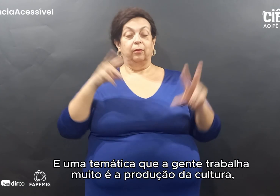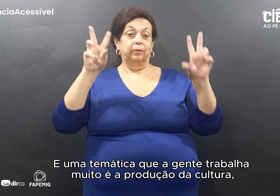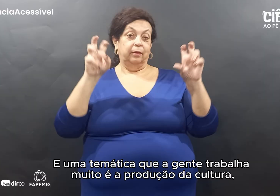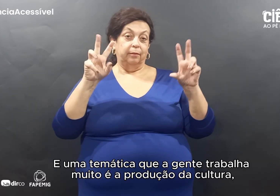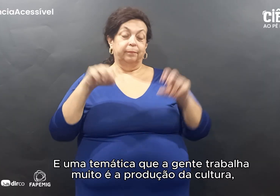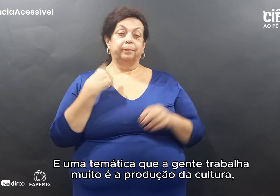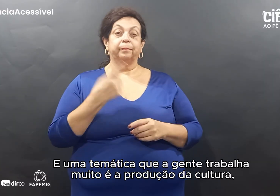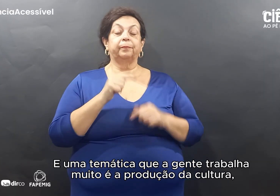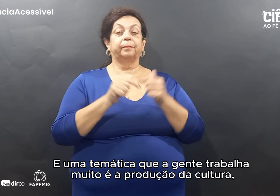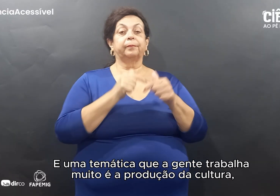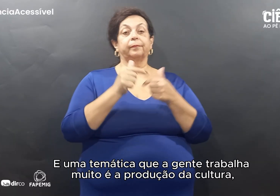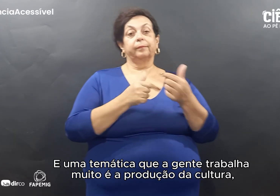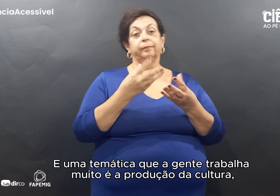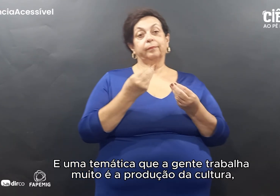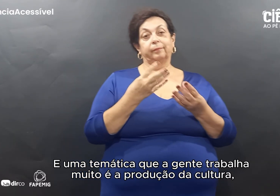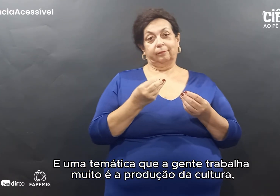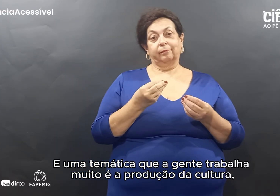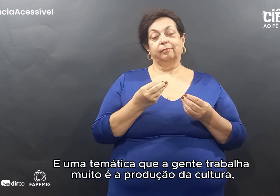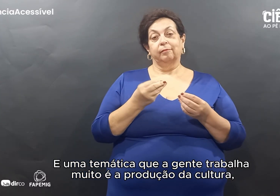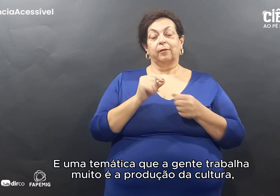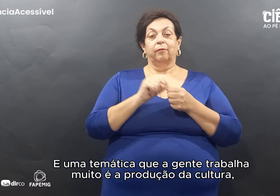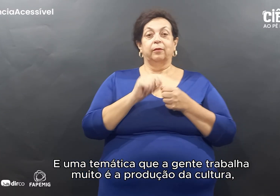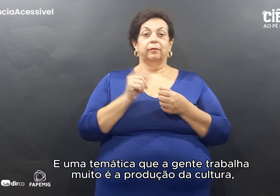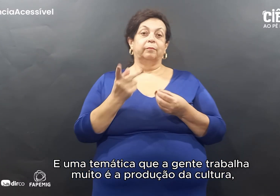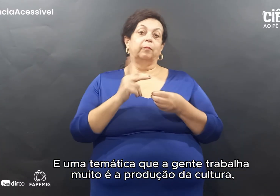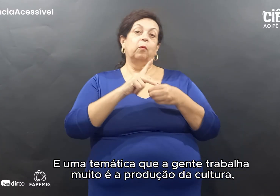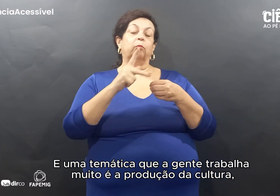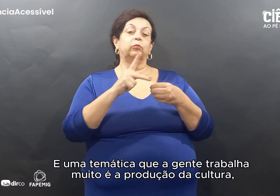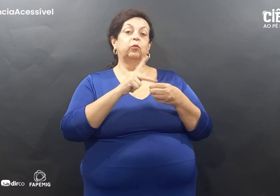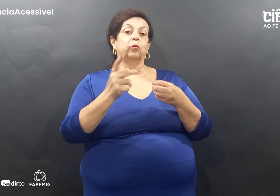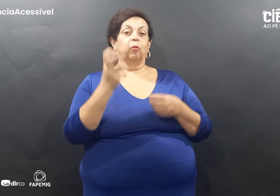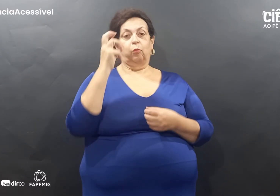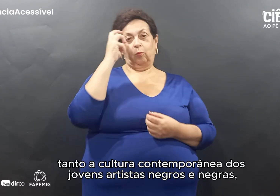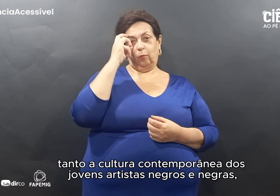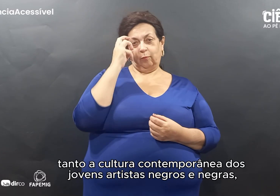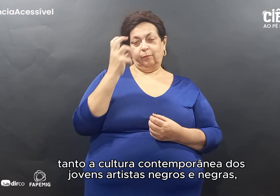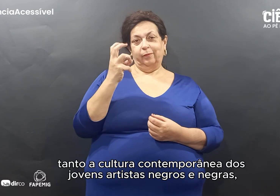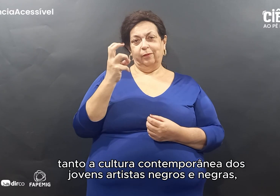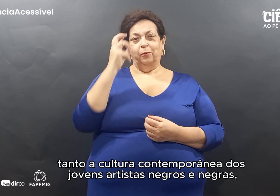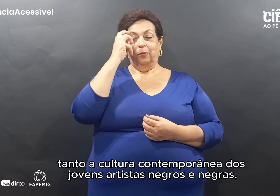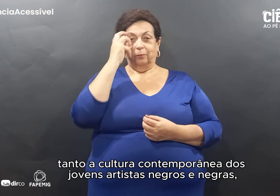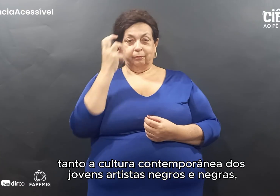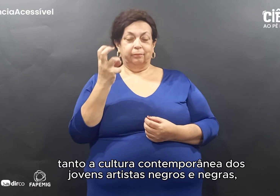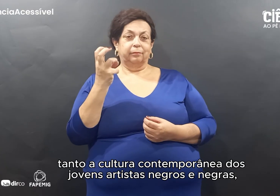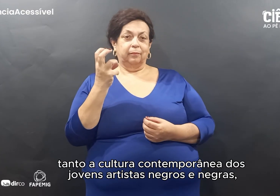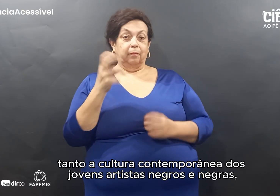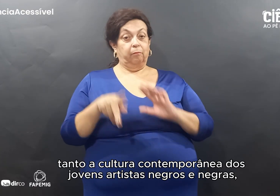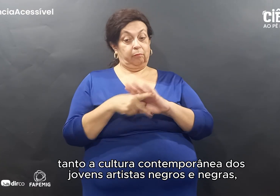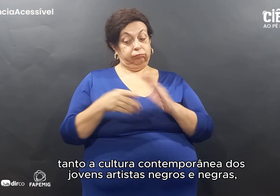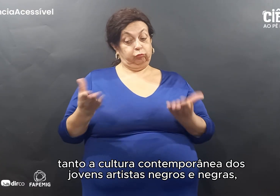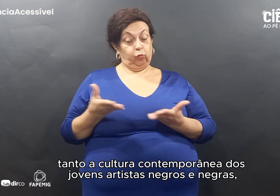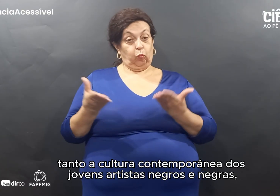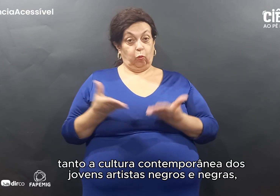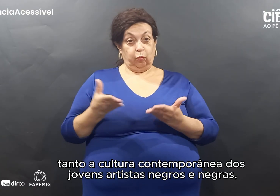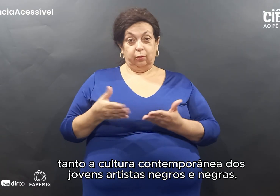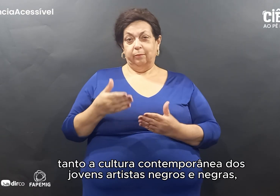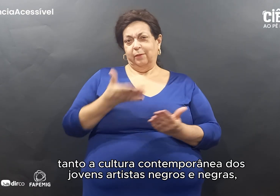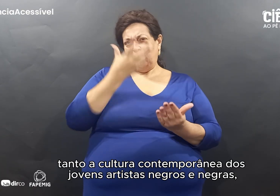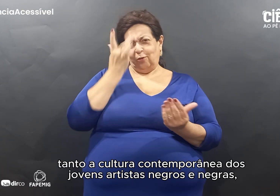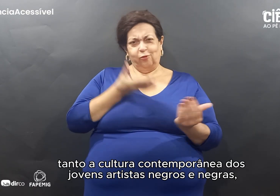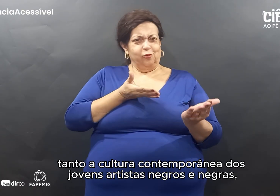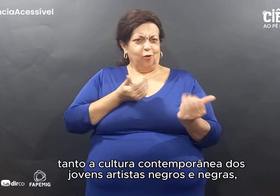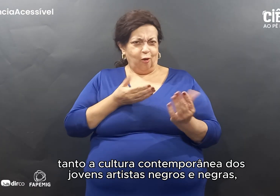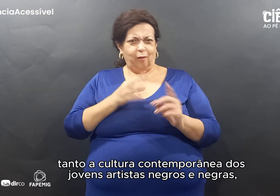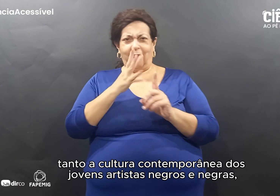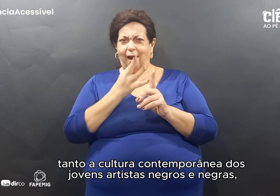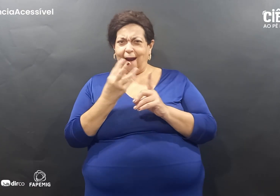né, que a gente trabalha muito é a produção da cultura, tanto a cultura contemporânea, né, dos jovens